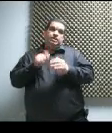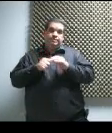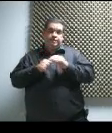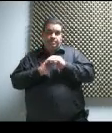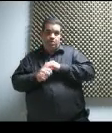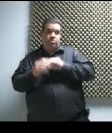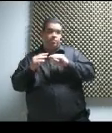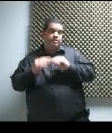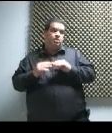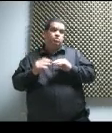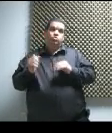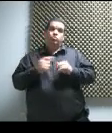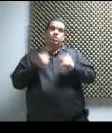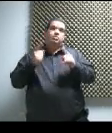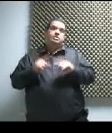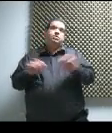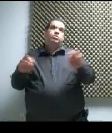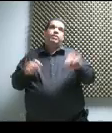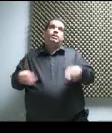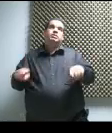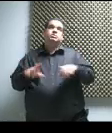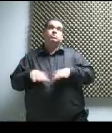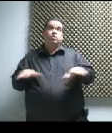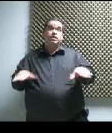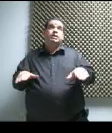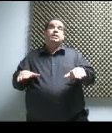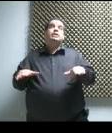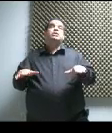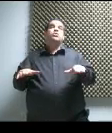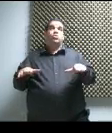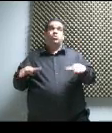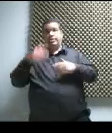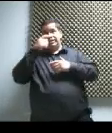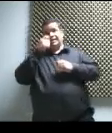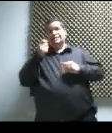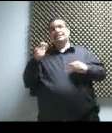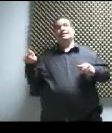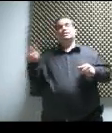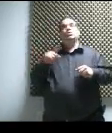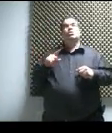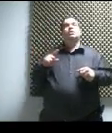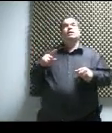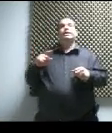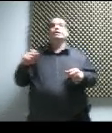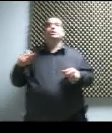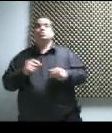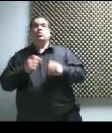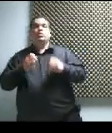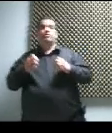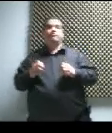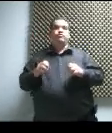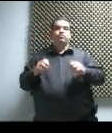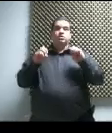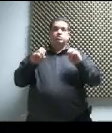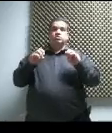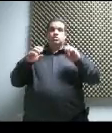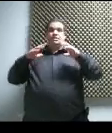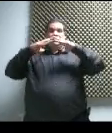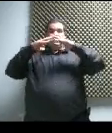debajo del pupitre, pues no le hubiese pasado nada a esos niños. Porque lo interesante de esto es que todo el esfuerzo que está cayendo